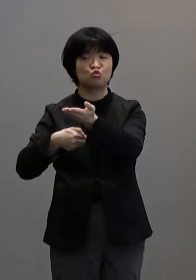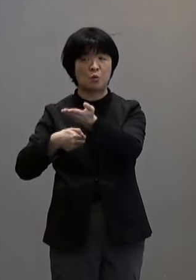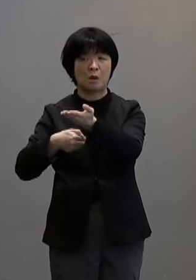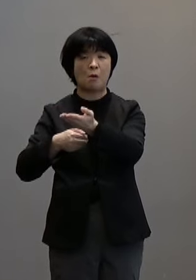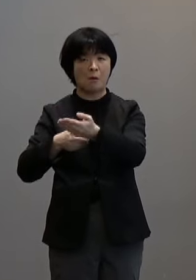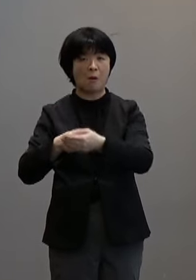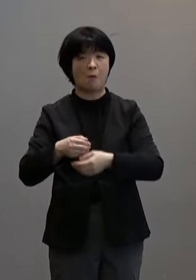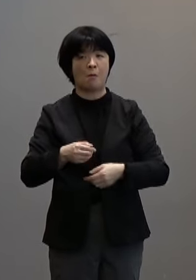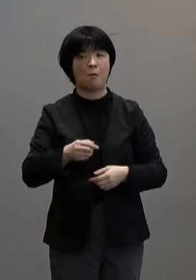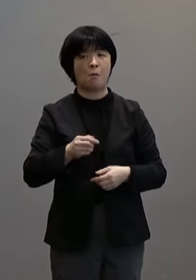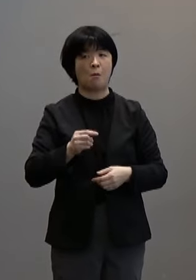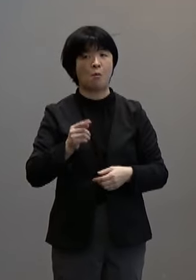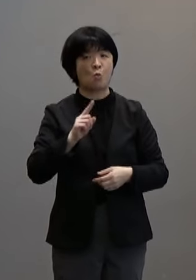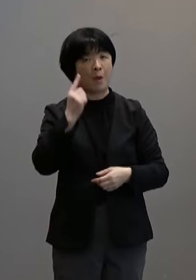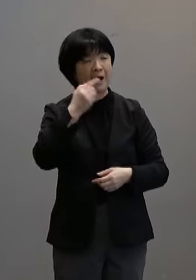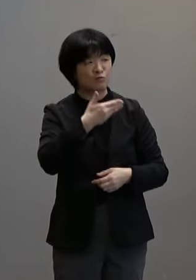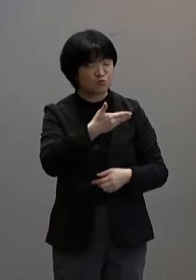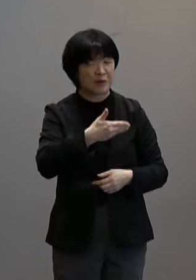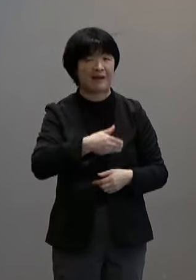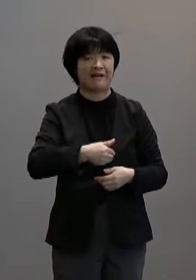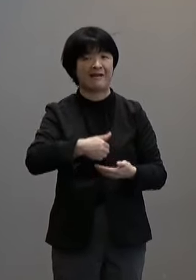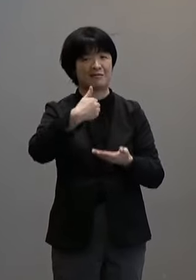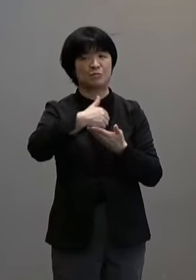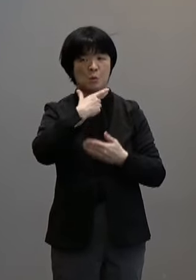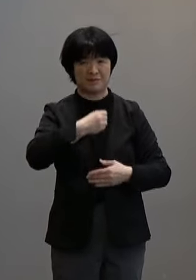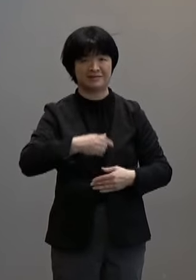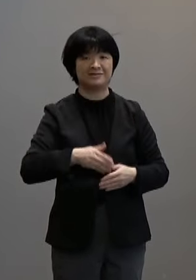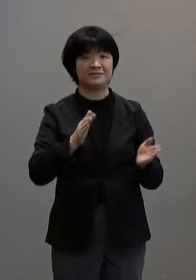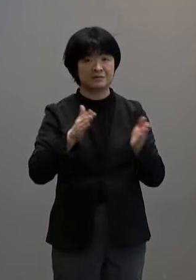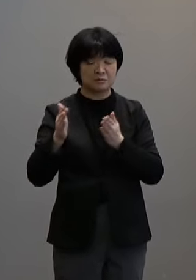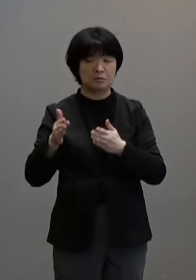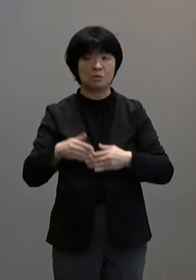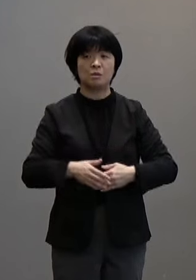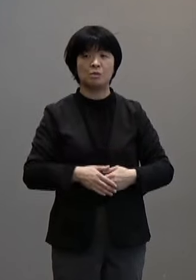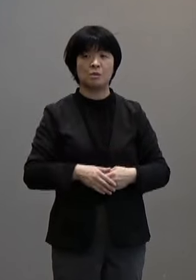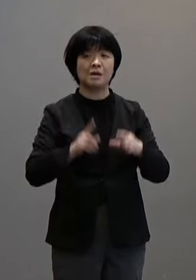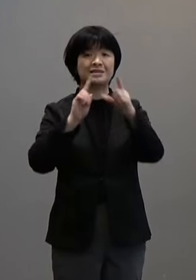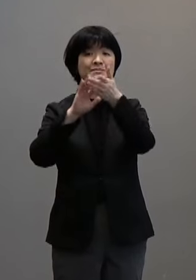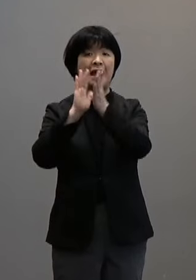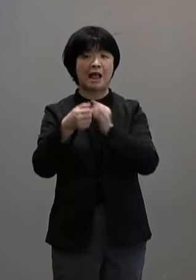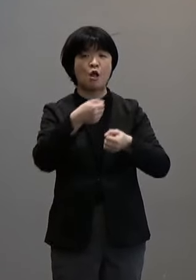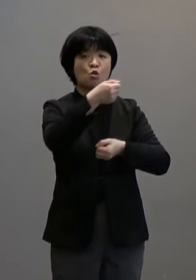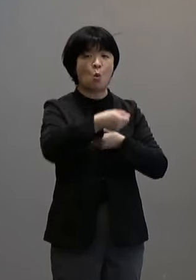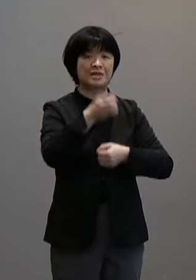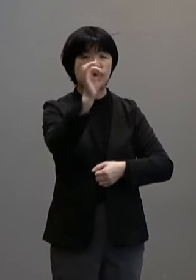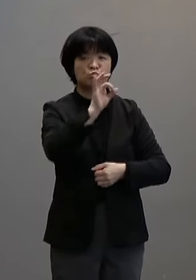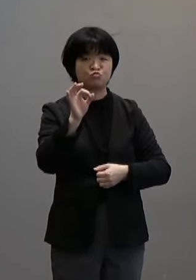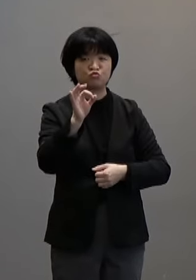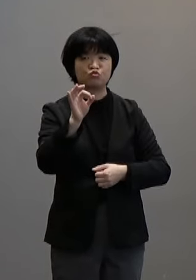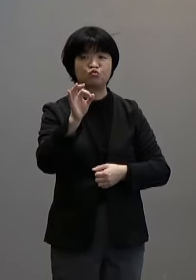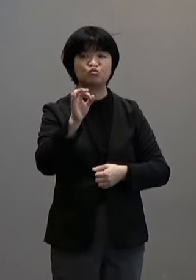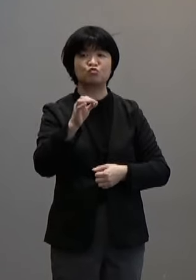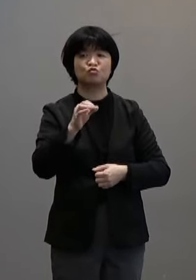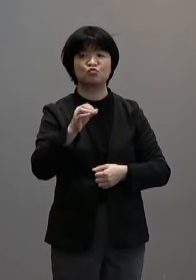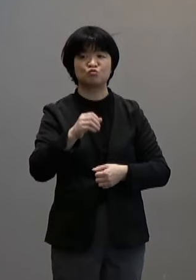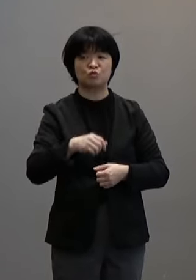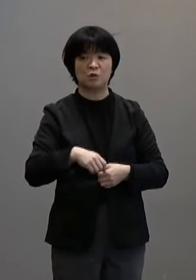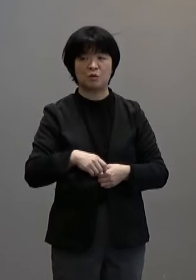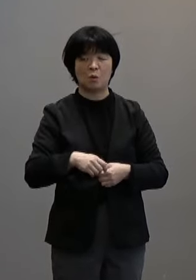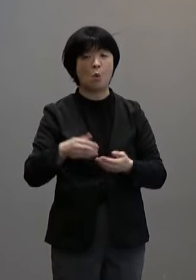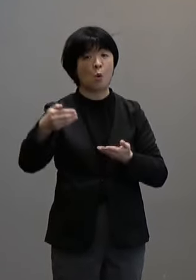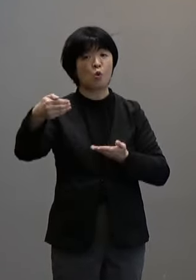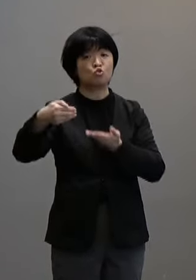あ、強化なのか、どのように考えてらっしゃるのかというのと、県内の農産物などの、海外輸出で、他に